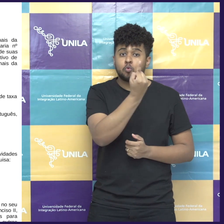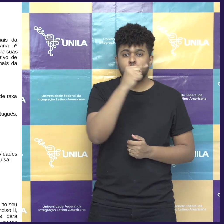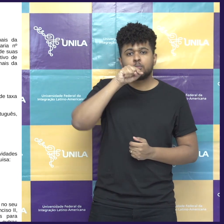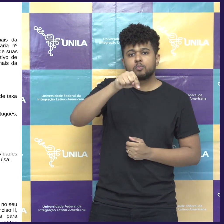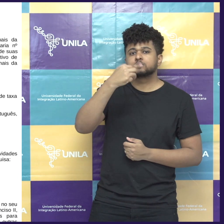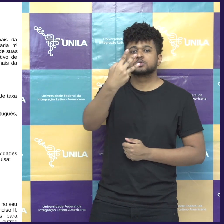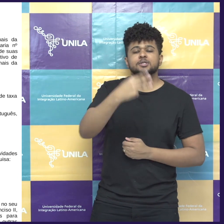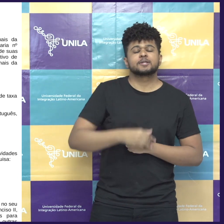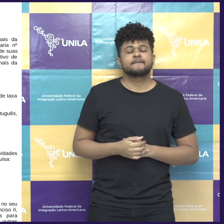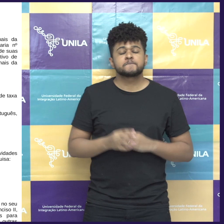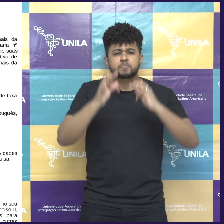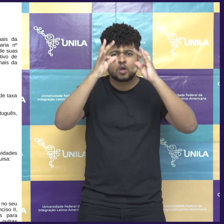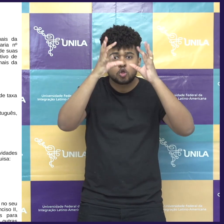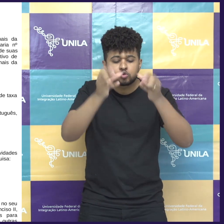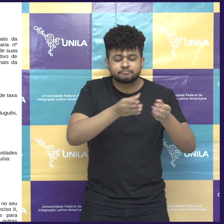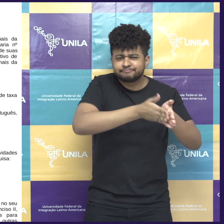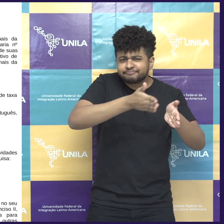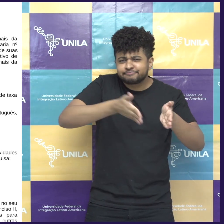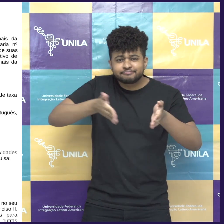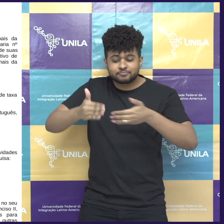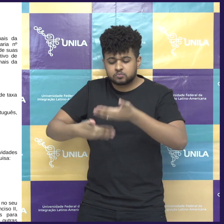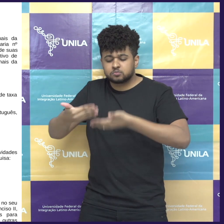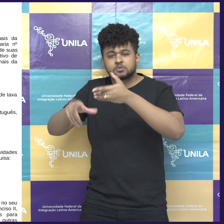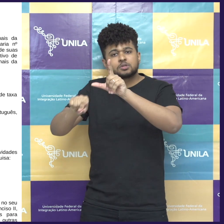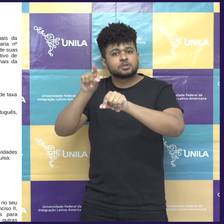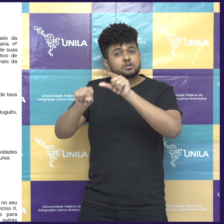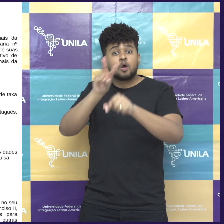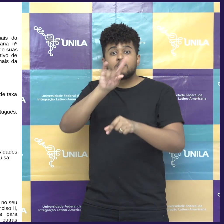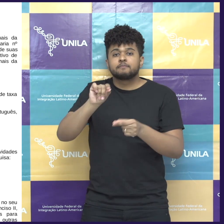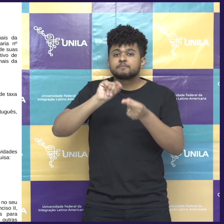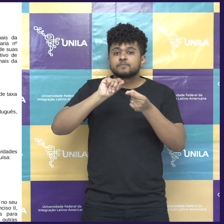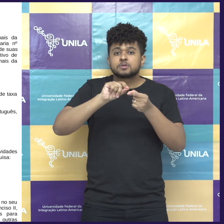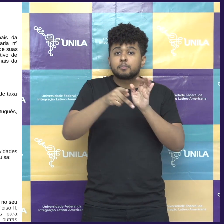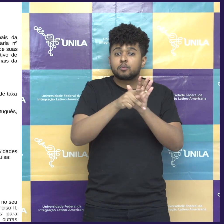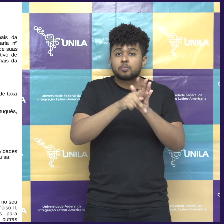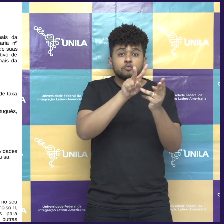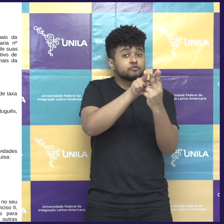1.3. Todas as fases do processo seletivo serão realizadas por meio virtual.